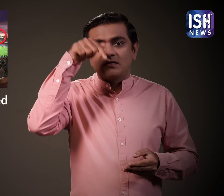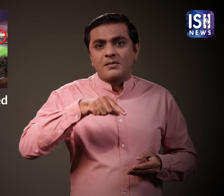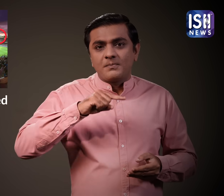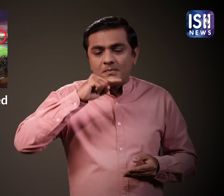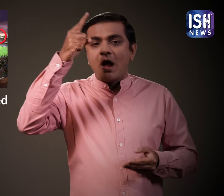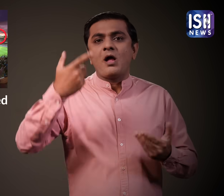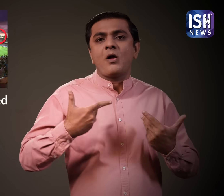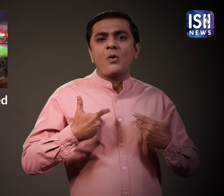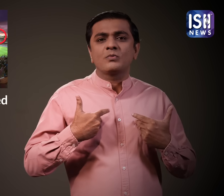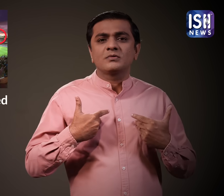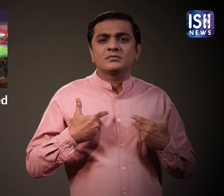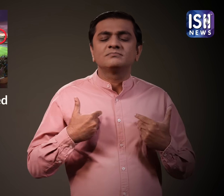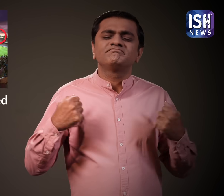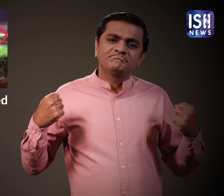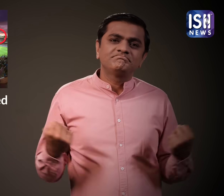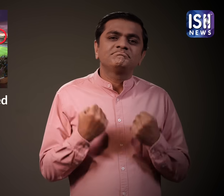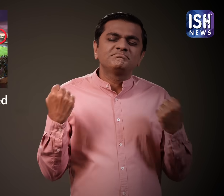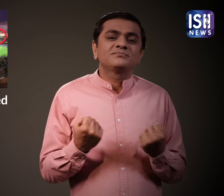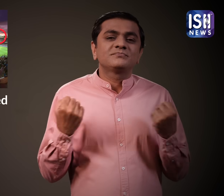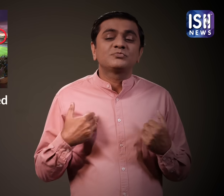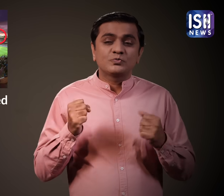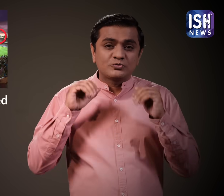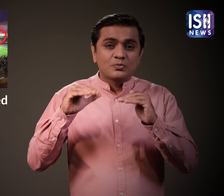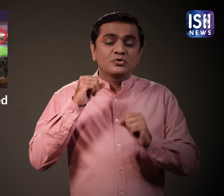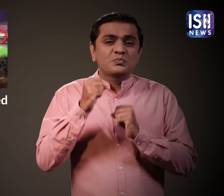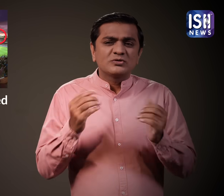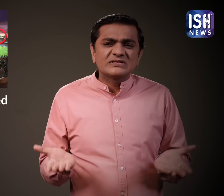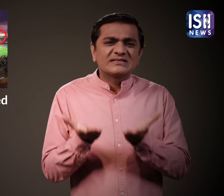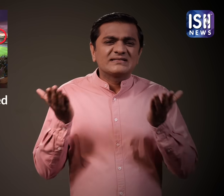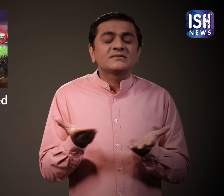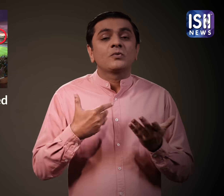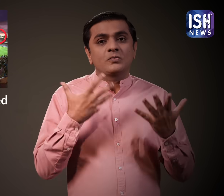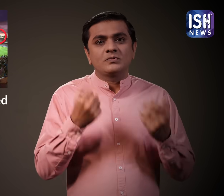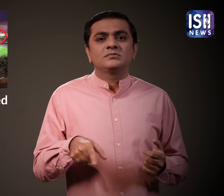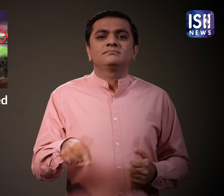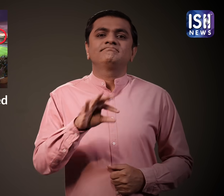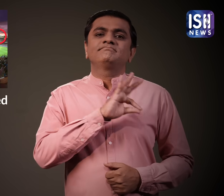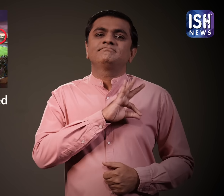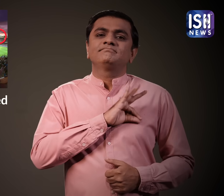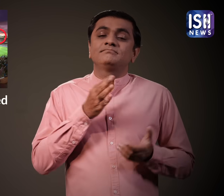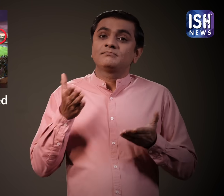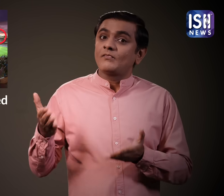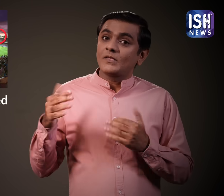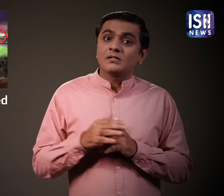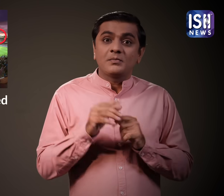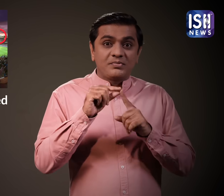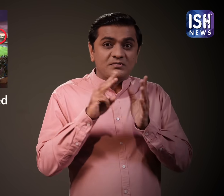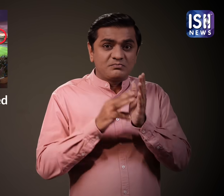पियम मोदी ने कहा कि उन्हें भारतिय एटलीटों पर गर्व है और वे उन्हें आगे भी समर्थन प्रोचाहित करना चाते है